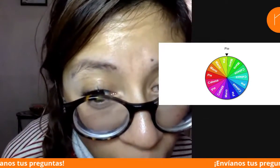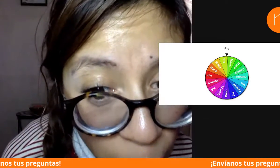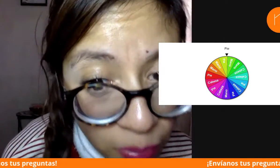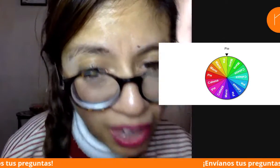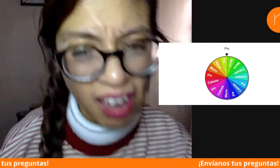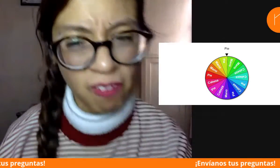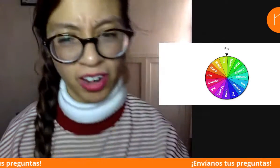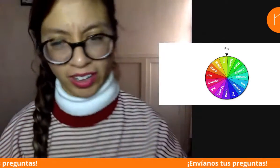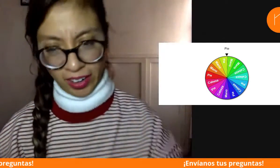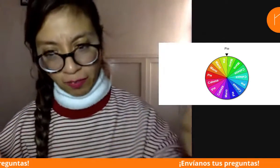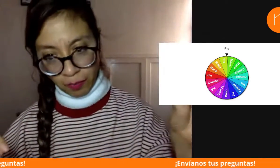Pie verde.